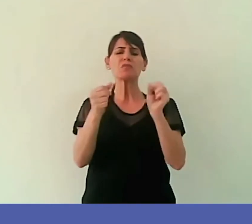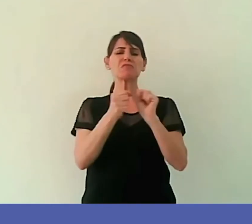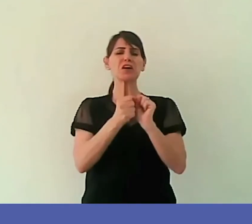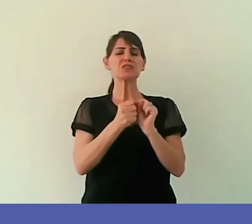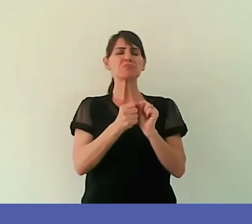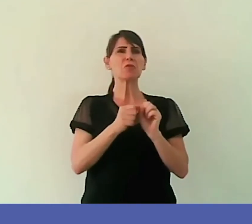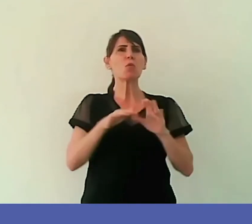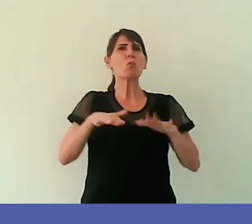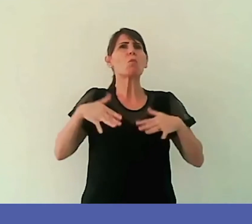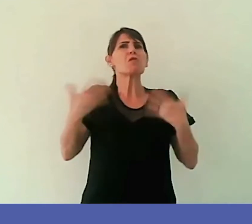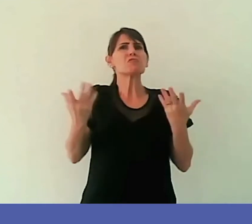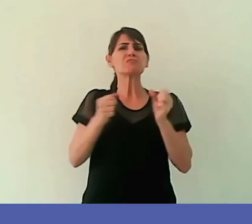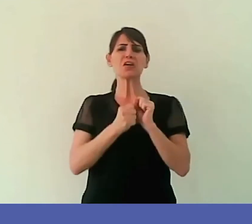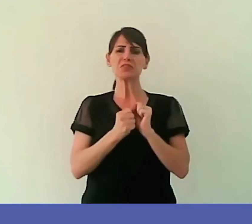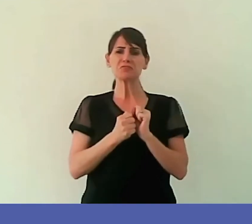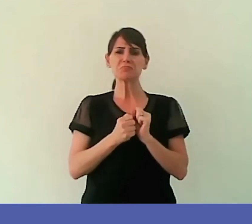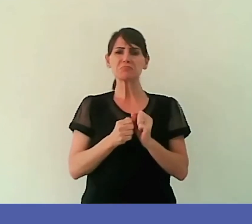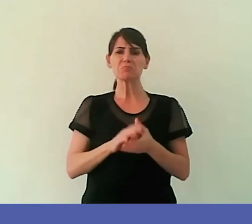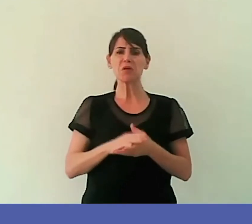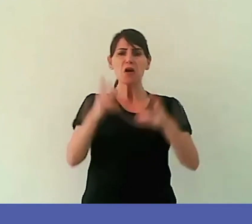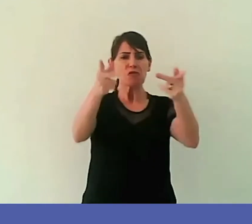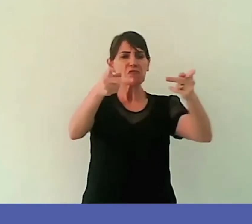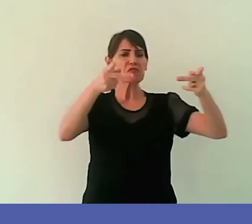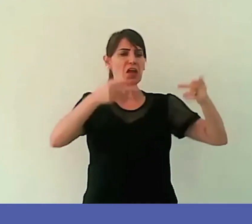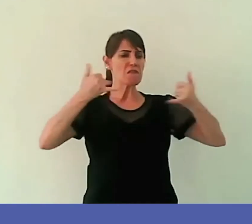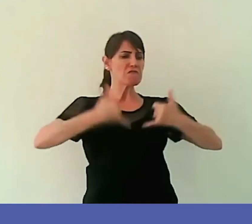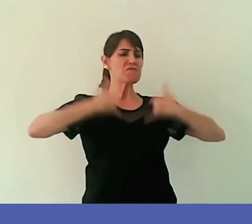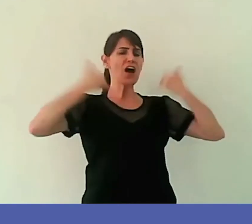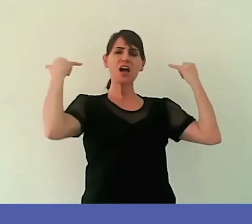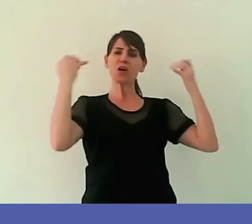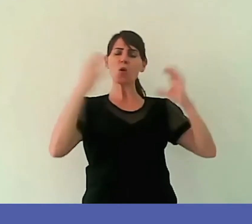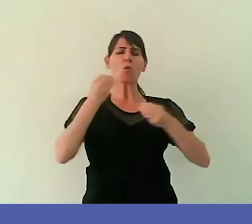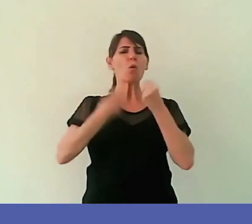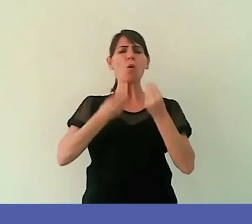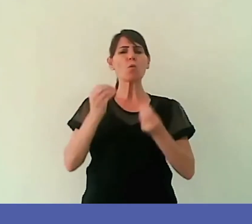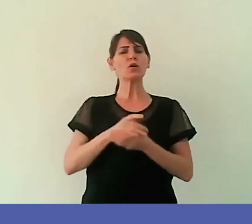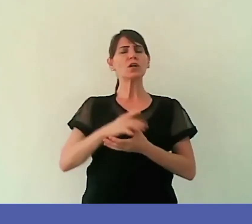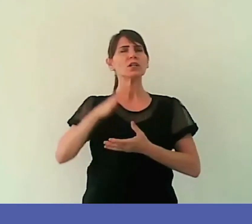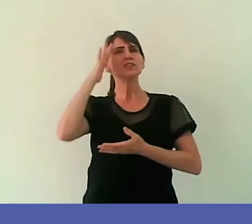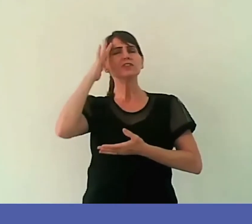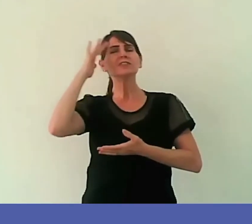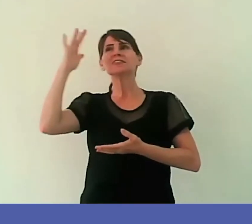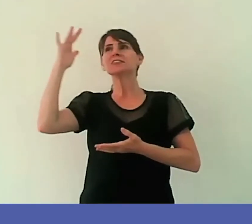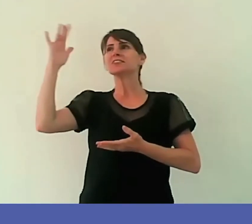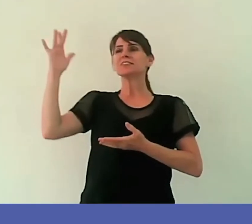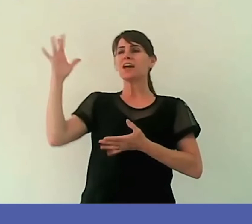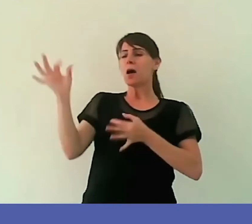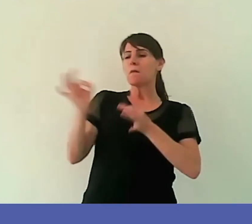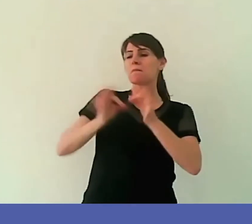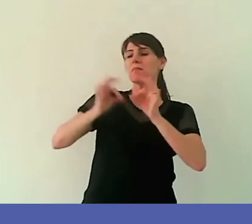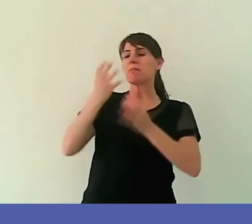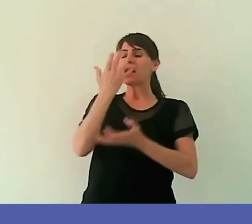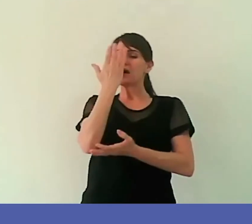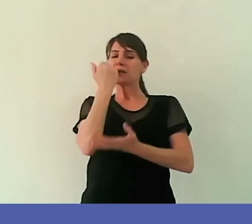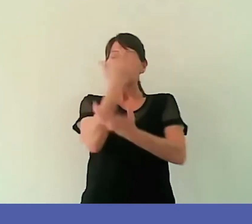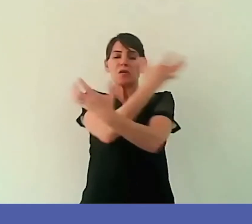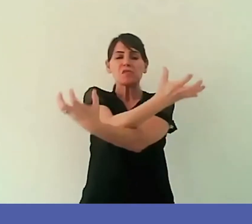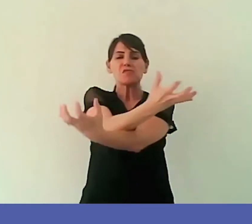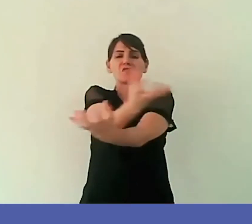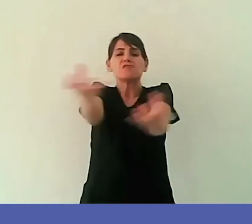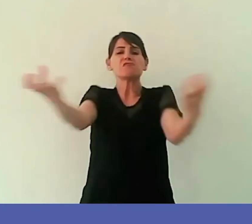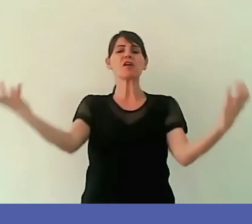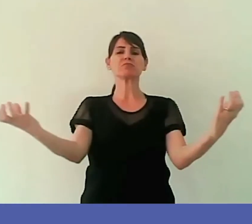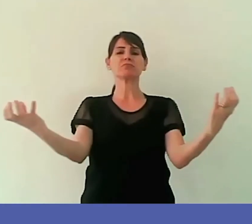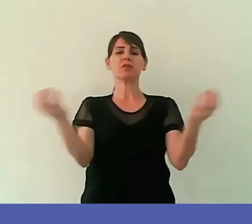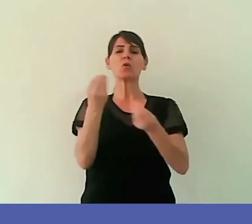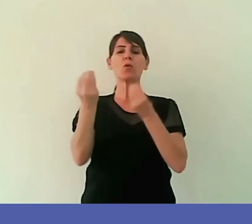convidados para uma grande festa dos seus sonhos? Você prepara esse banquete, né, geralmente à